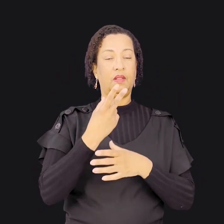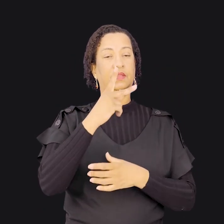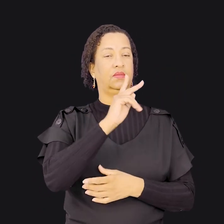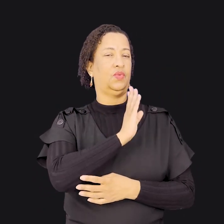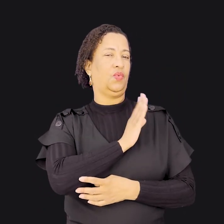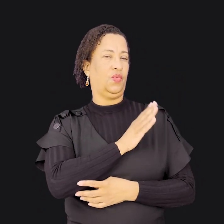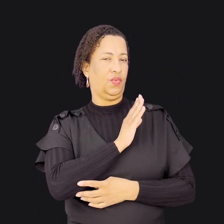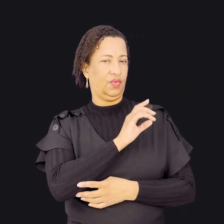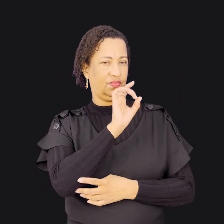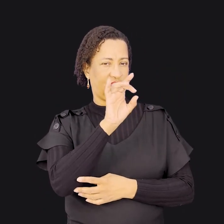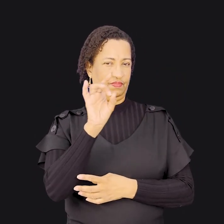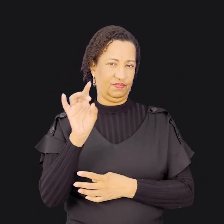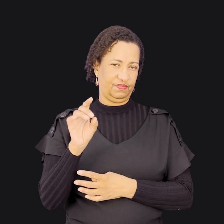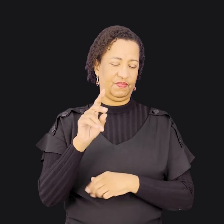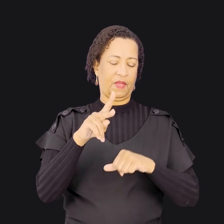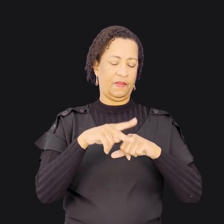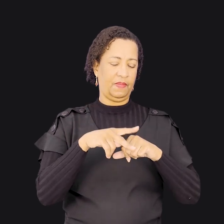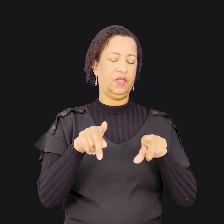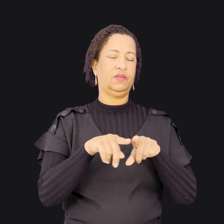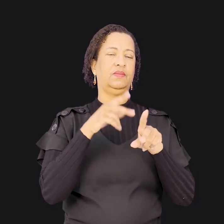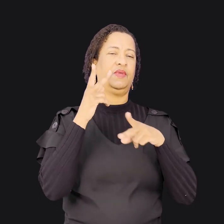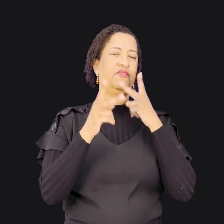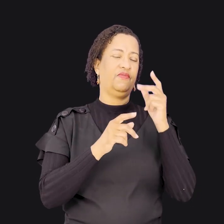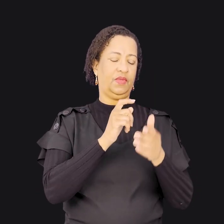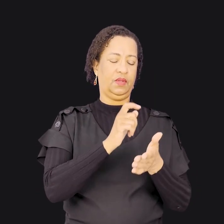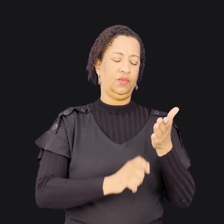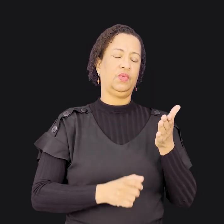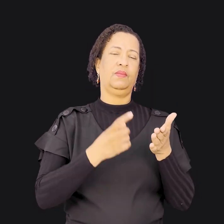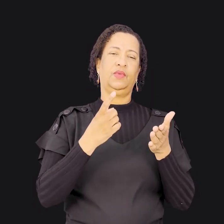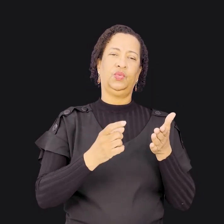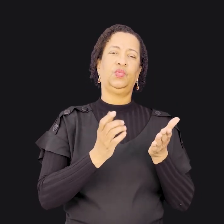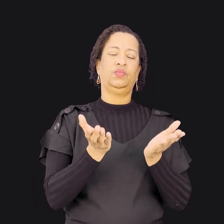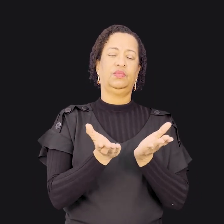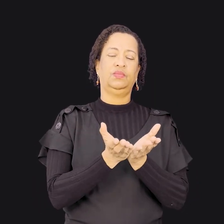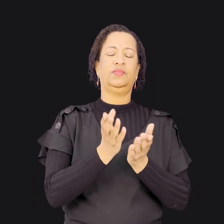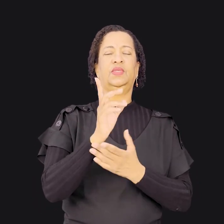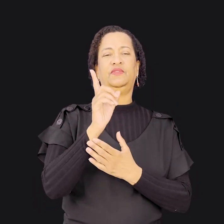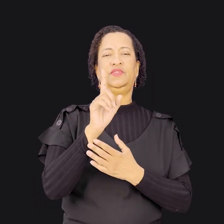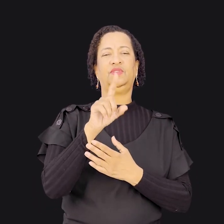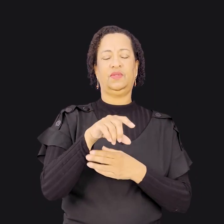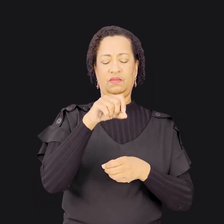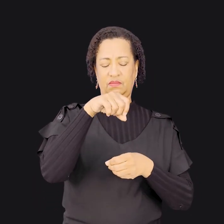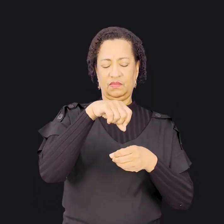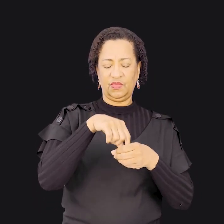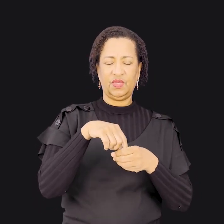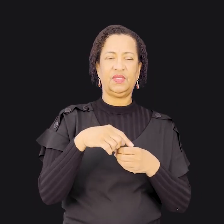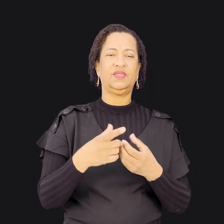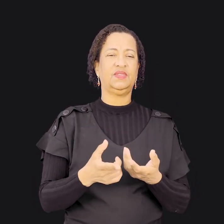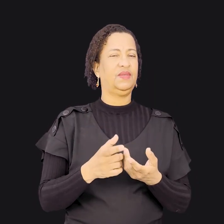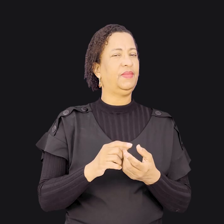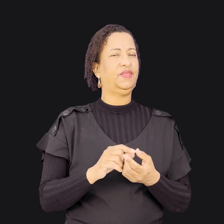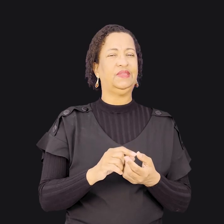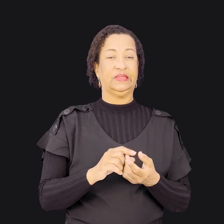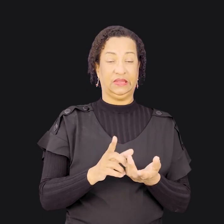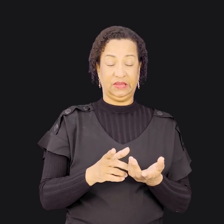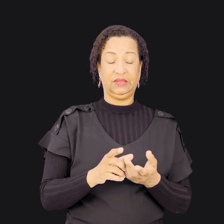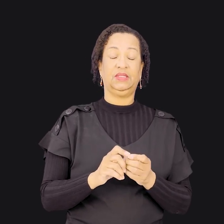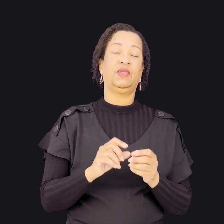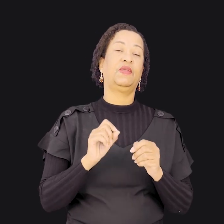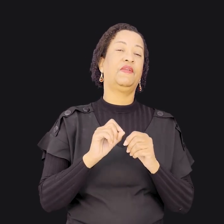vocês. Coisa bonita isso. Pedro também diz no capítulo 1 que a palavra de Deus é uma semente incorruptível que gera